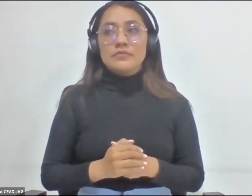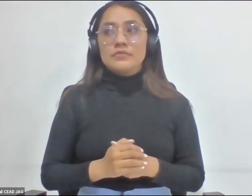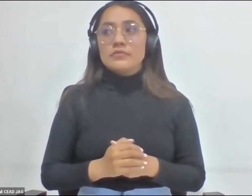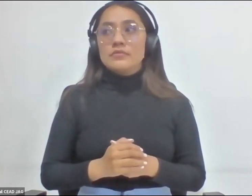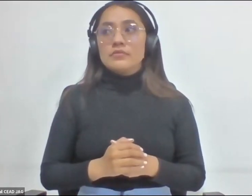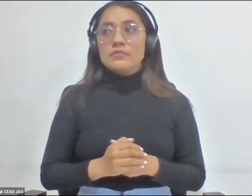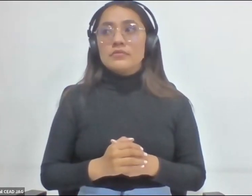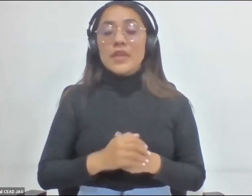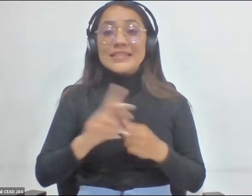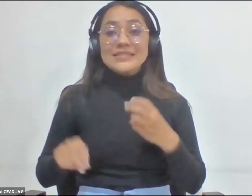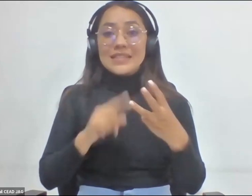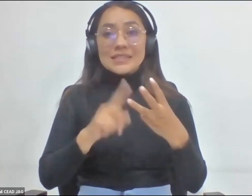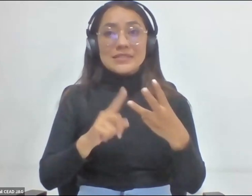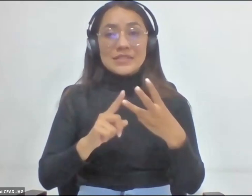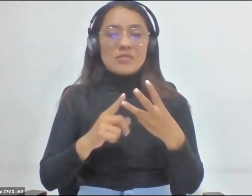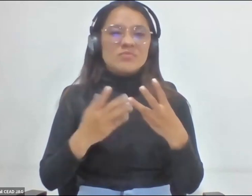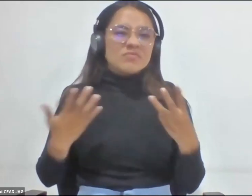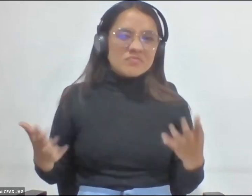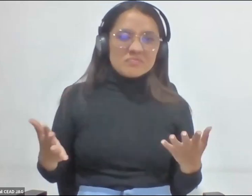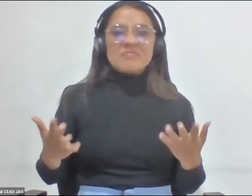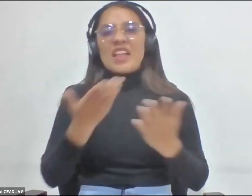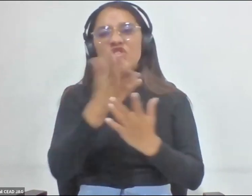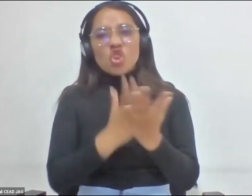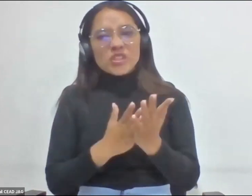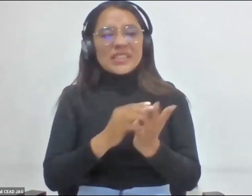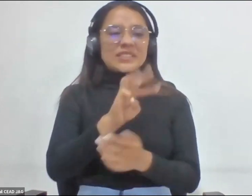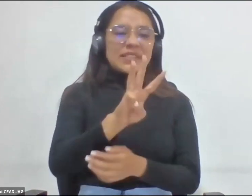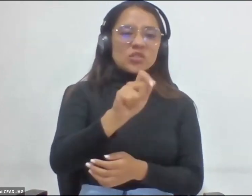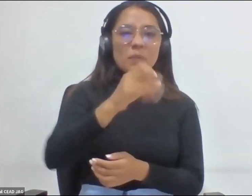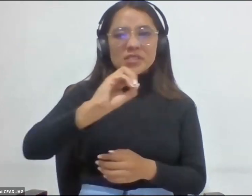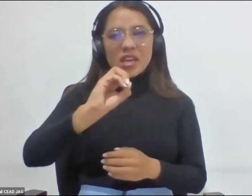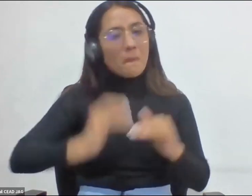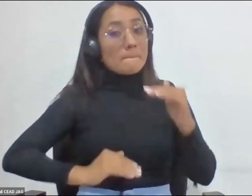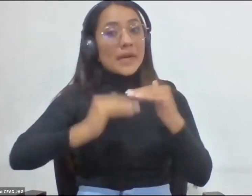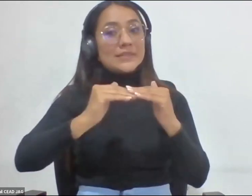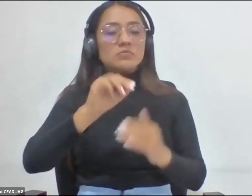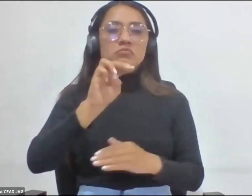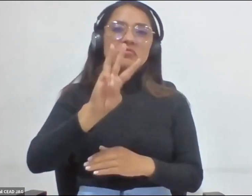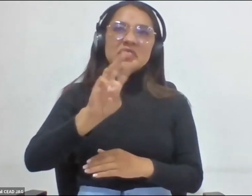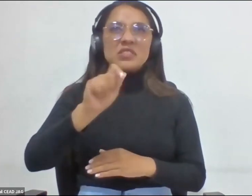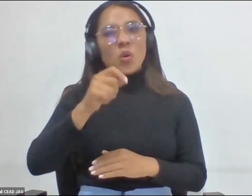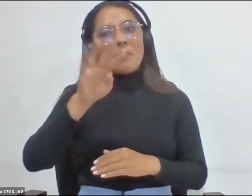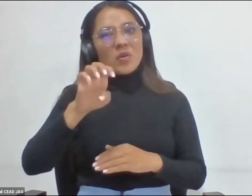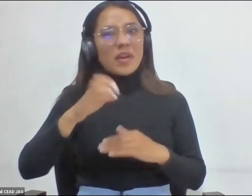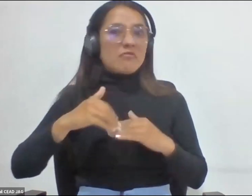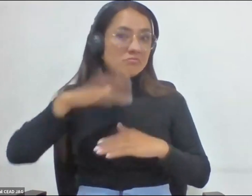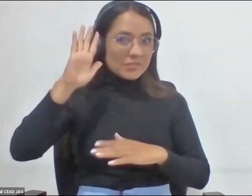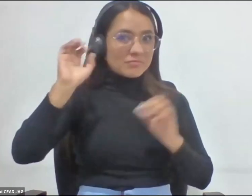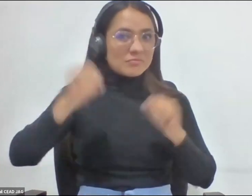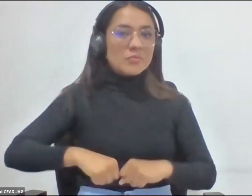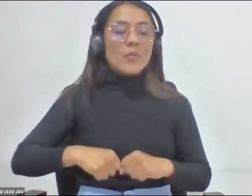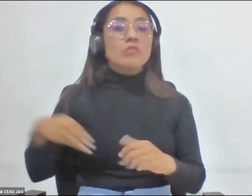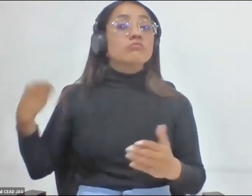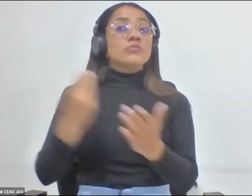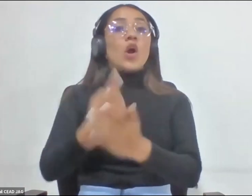tener un promedio académico de tres a tres con nueve tendría casi un millón de pesos que